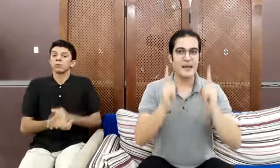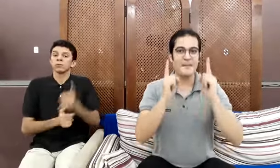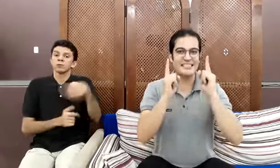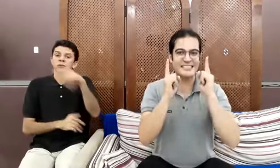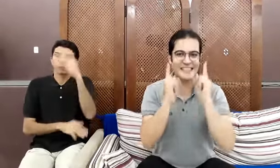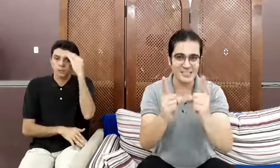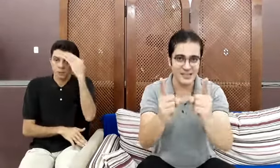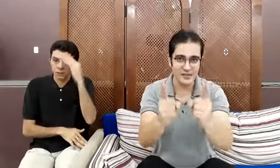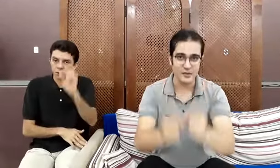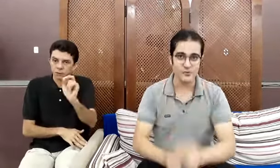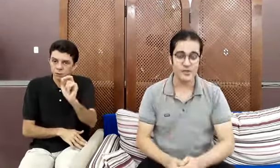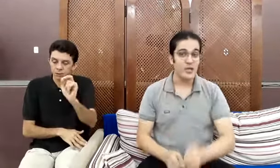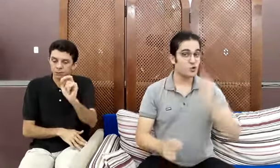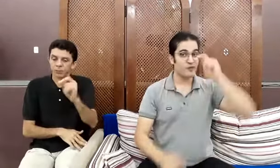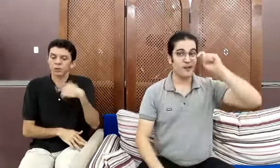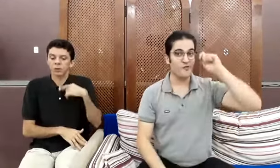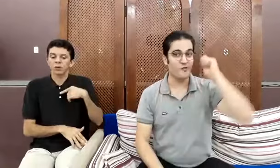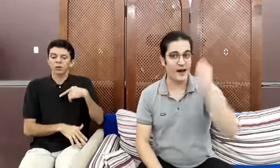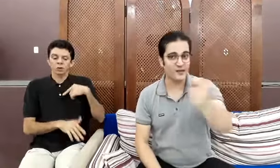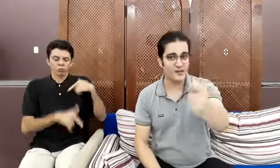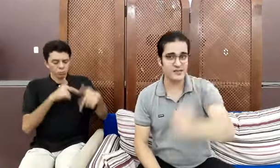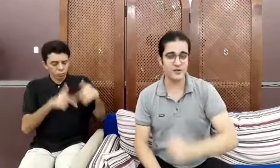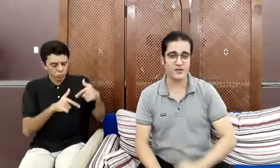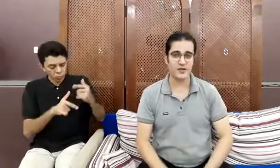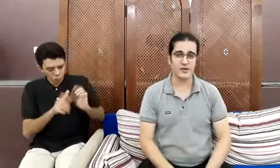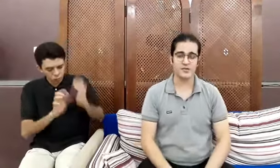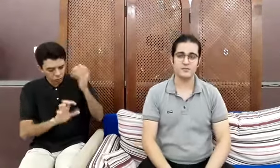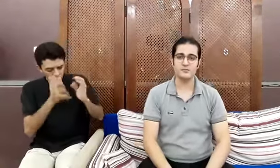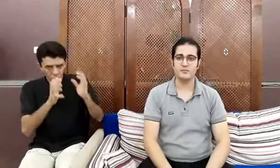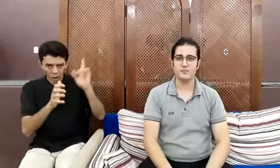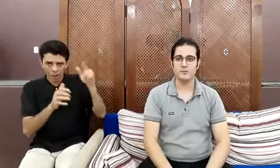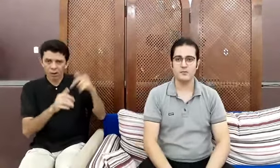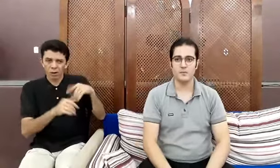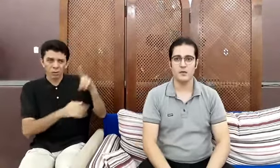para a mensagem de Deus. Isso eu já falei várias vezes dentro da nossa igreja.